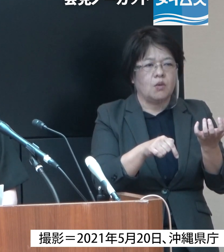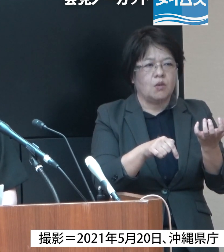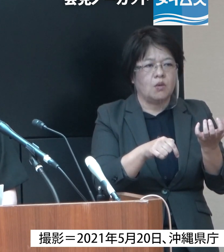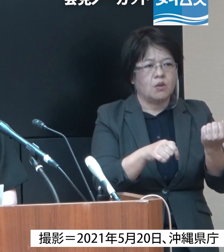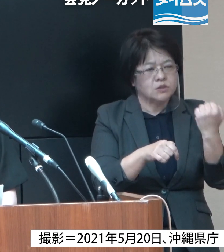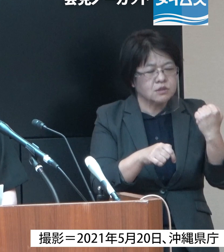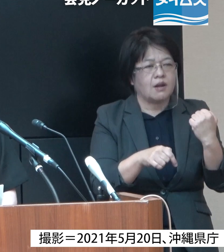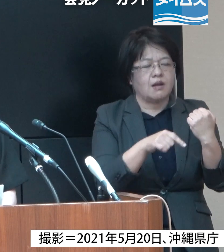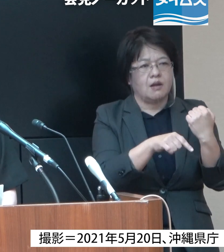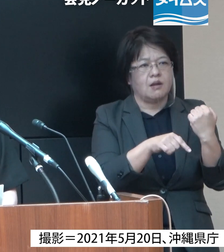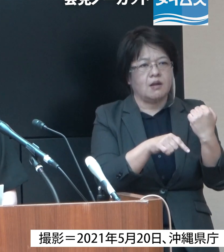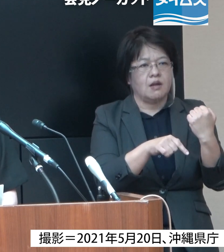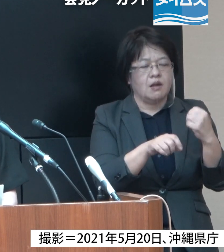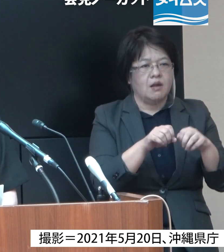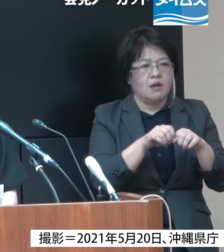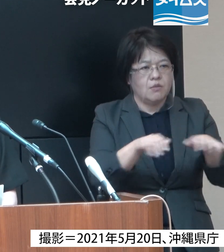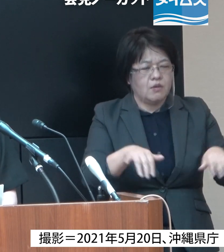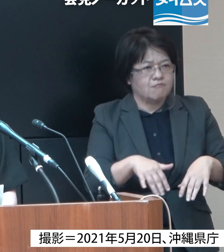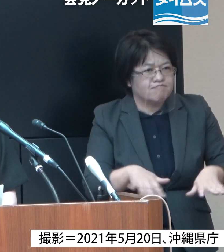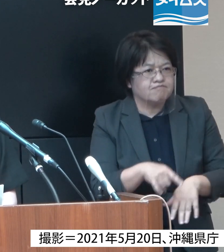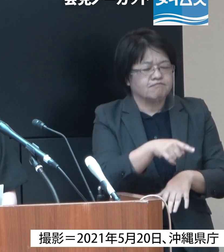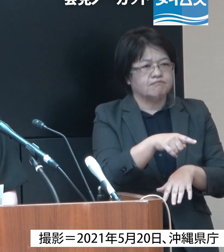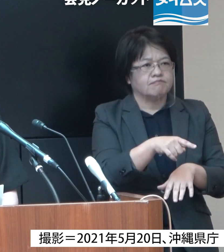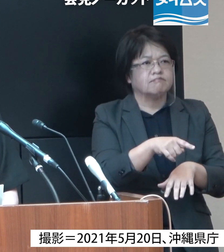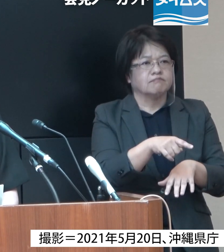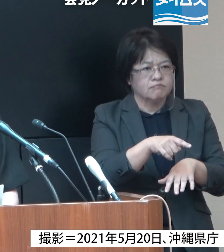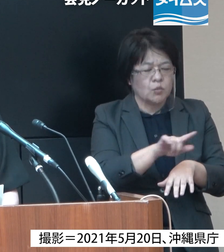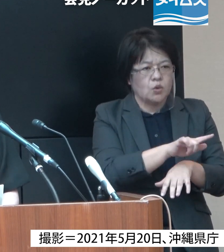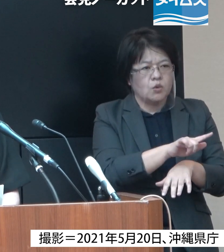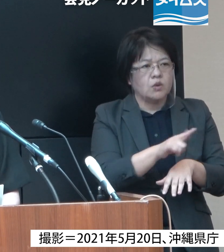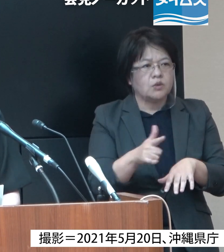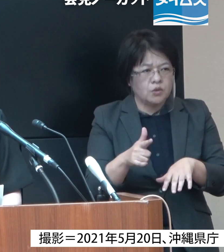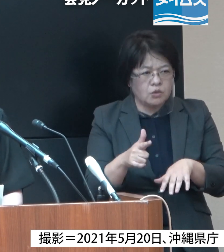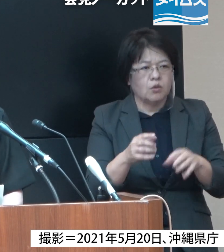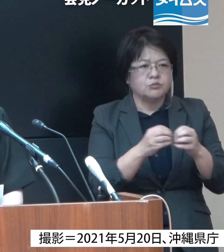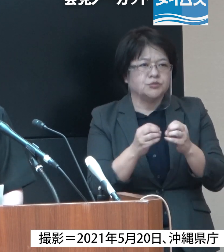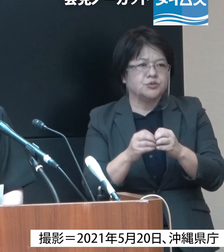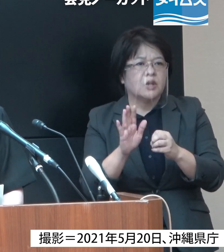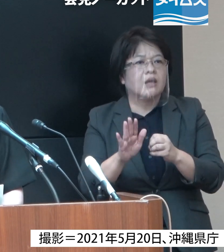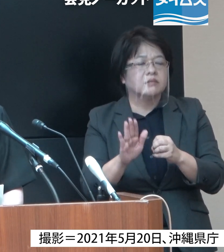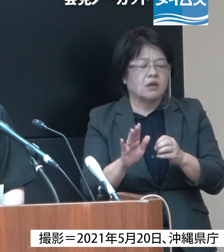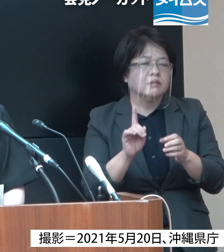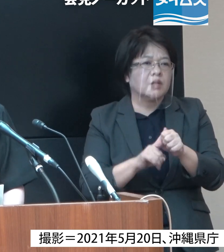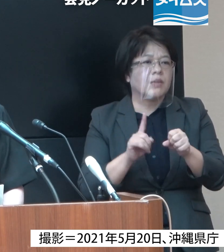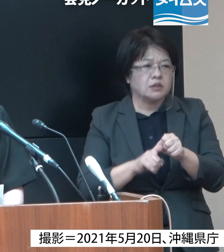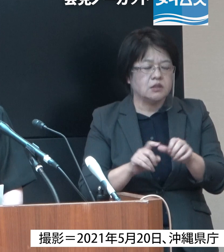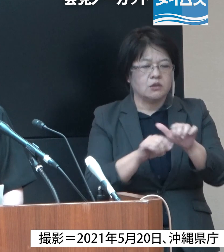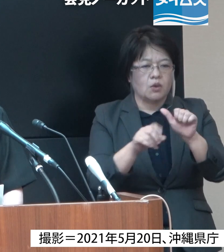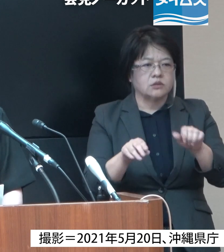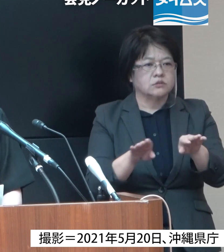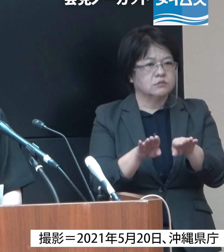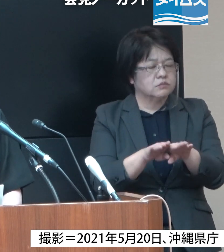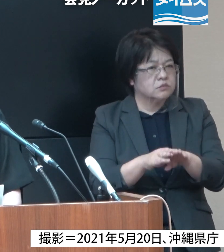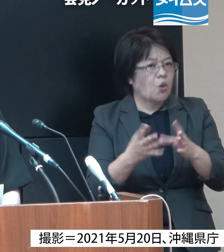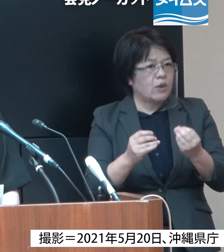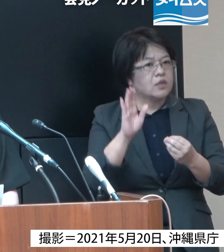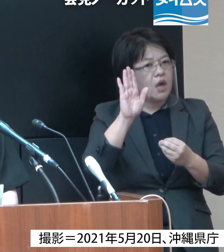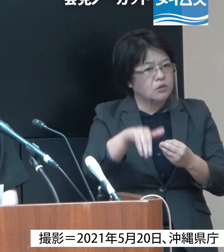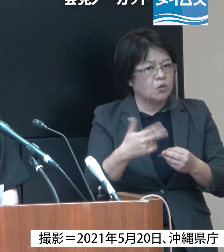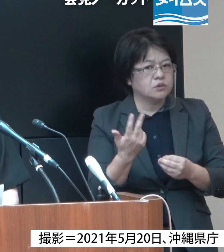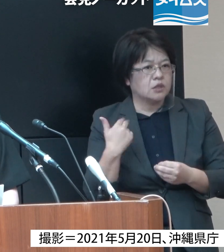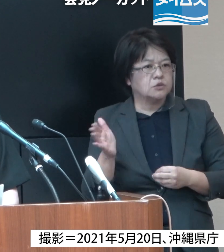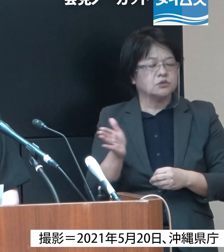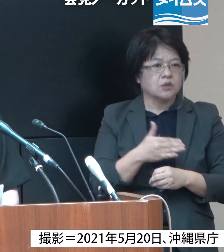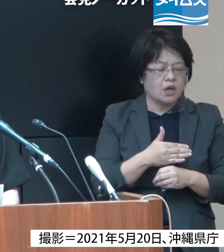な速さも相まってですね、我々が予測していたよりもこのゴールデンウィークの後、特に先週におい